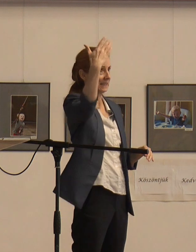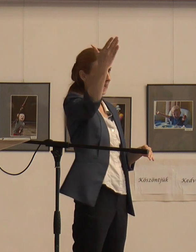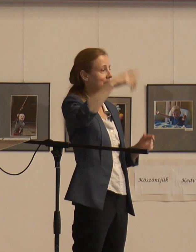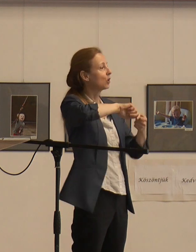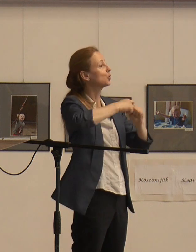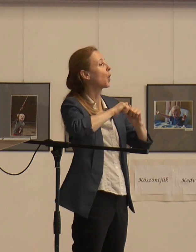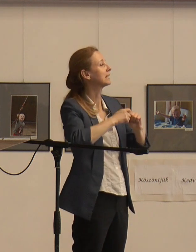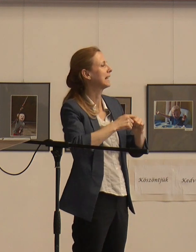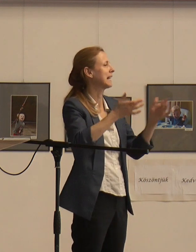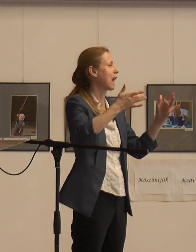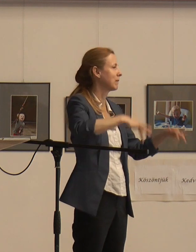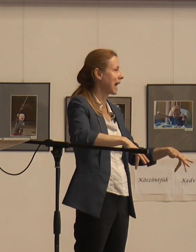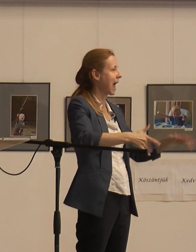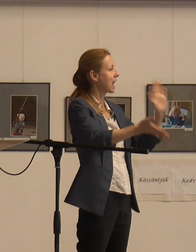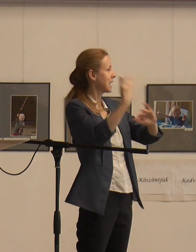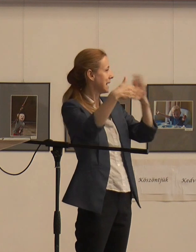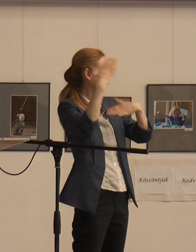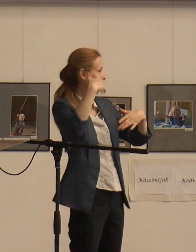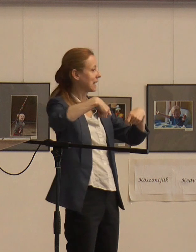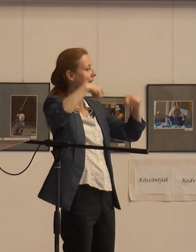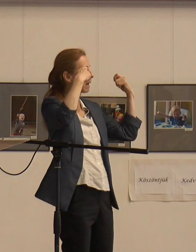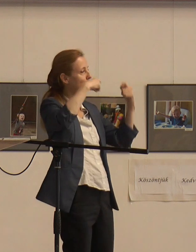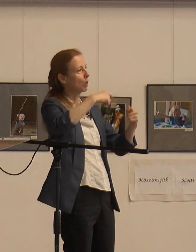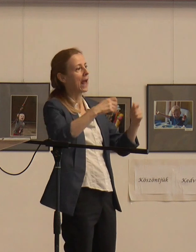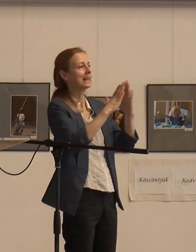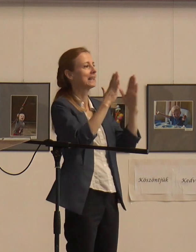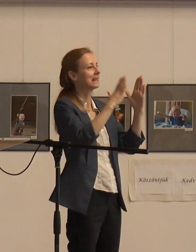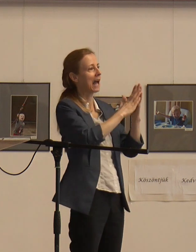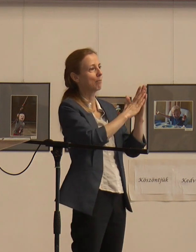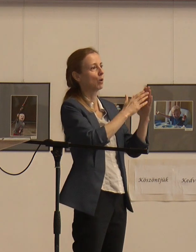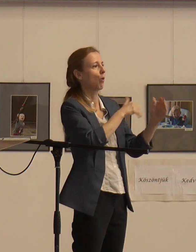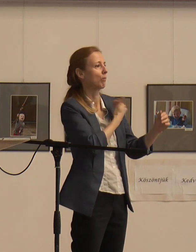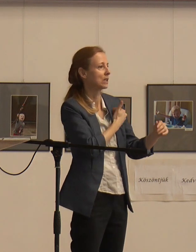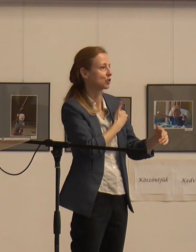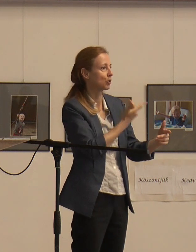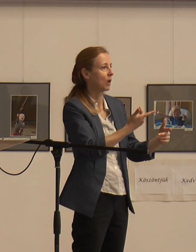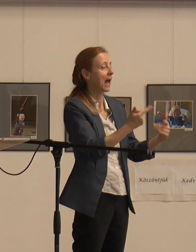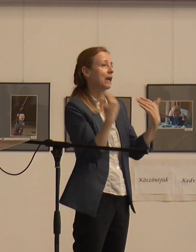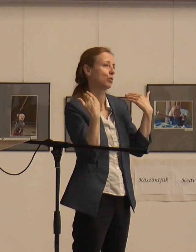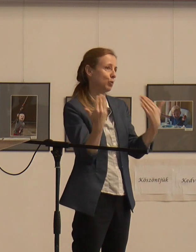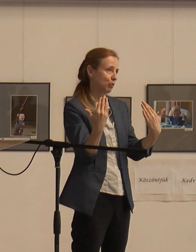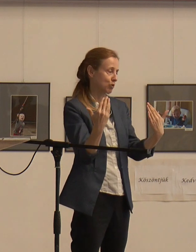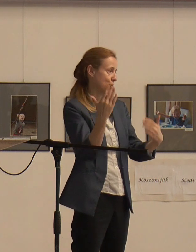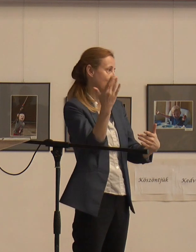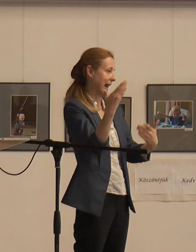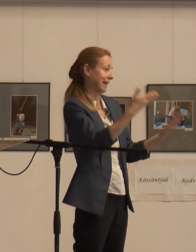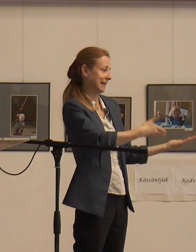Történelmi helyek, régi épületek, templomok, iskolák üdvözölnek